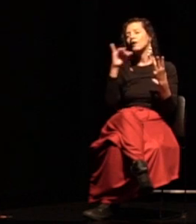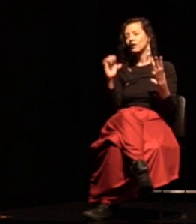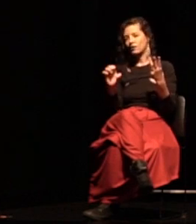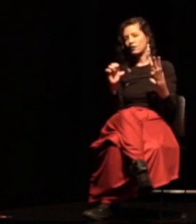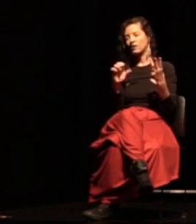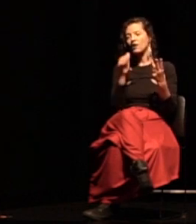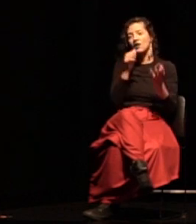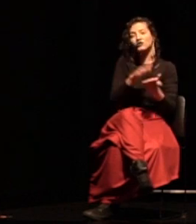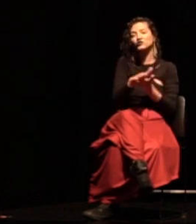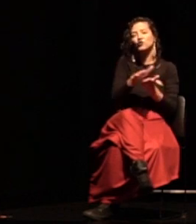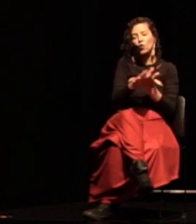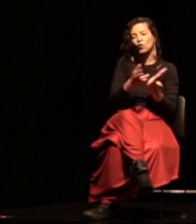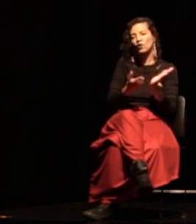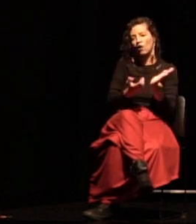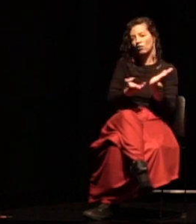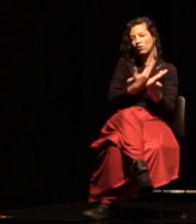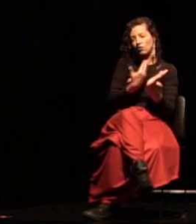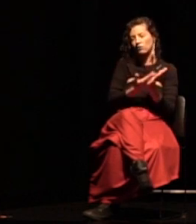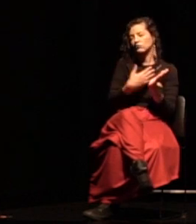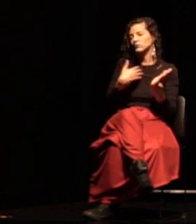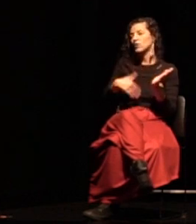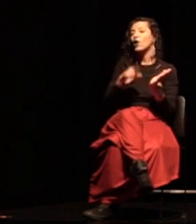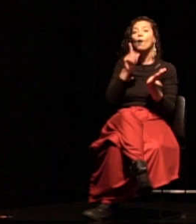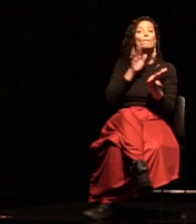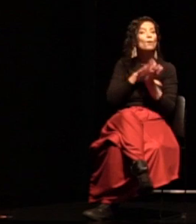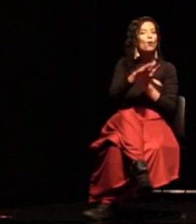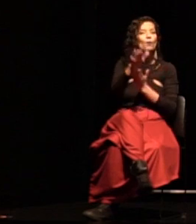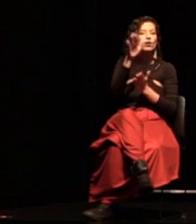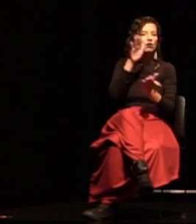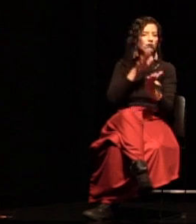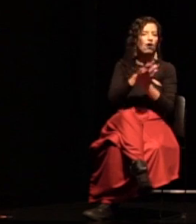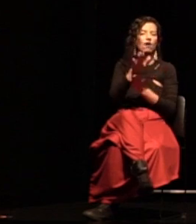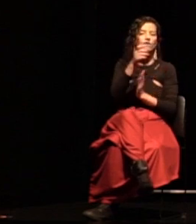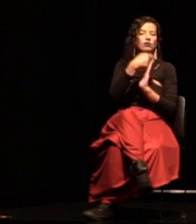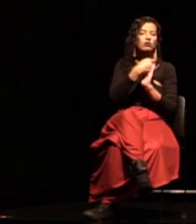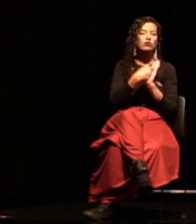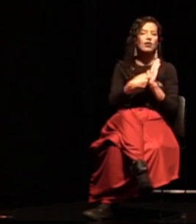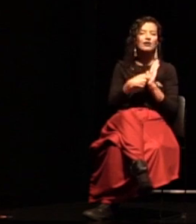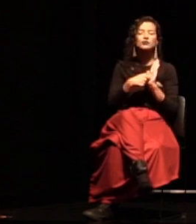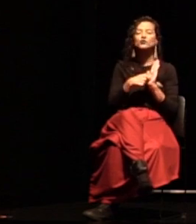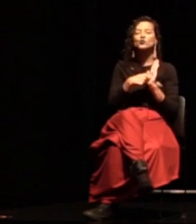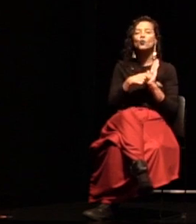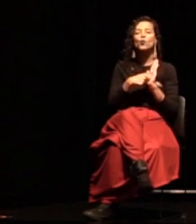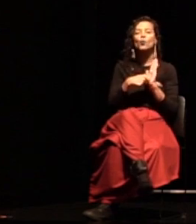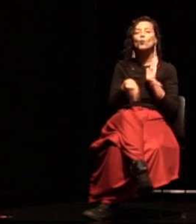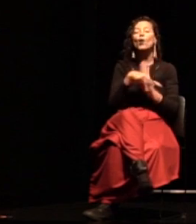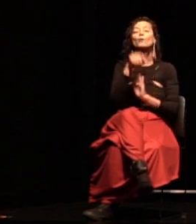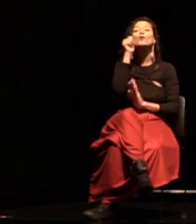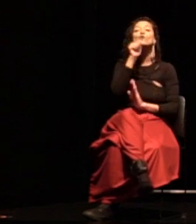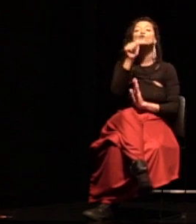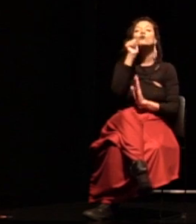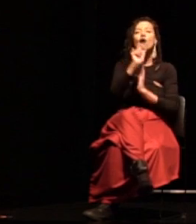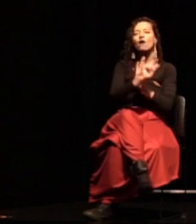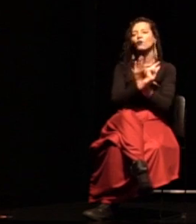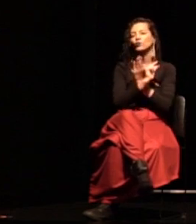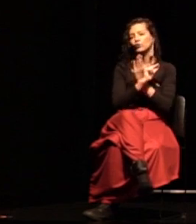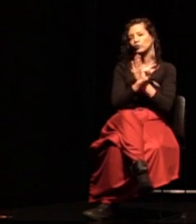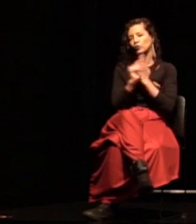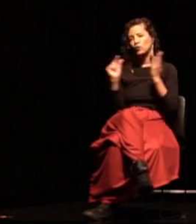Edizione delle Donne, a edição que só publicava textos de mulheres autoras